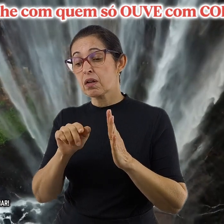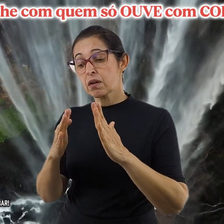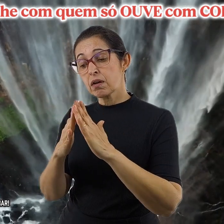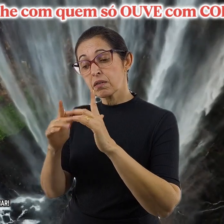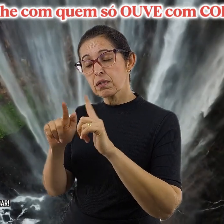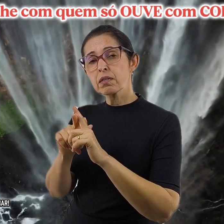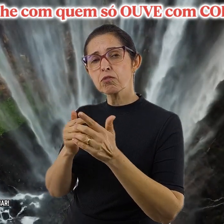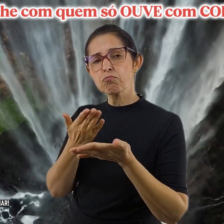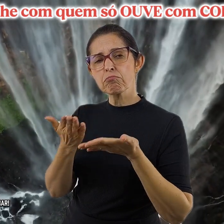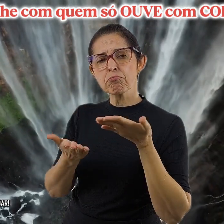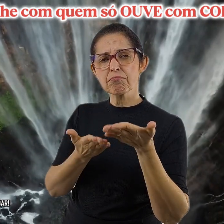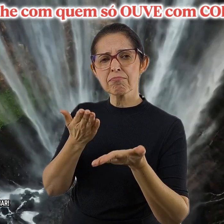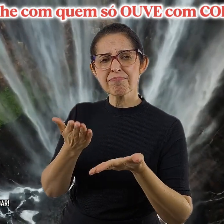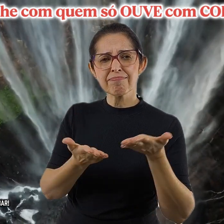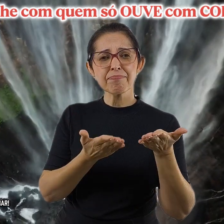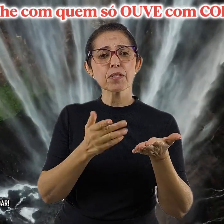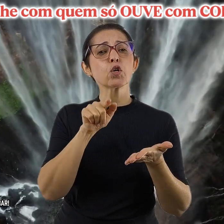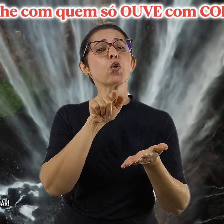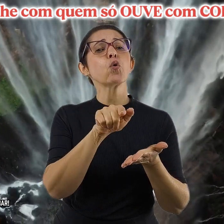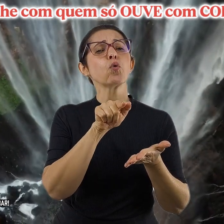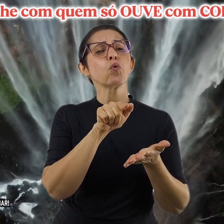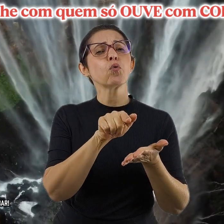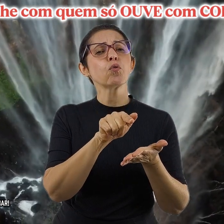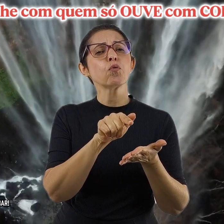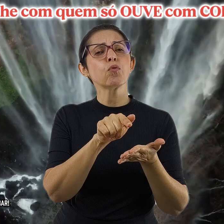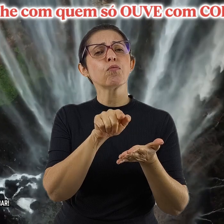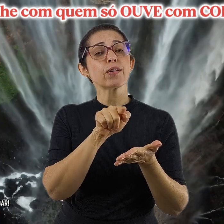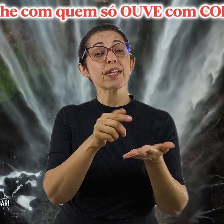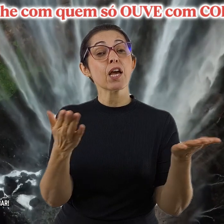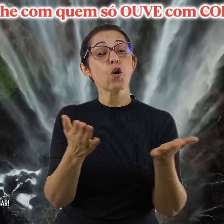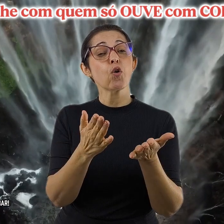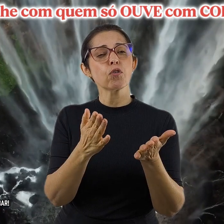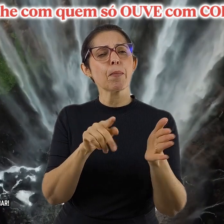igreja. Você hoje orou por quem?